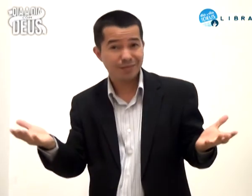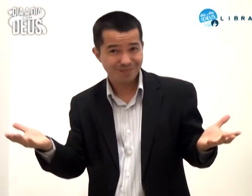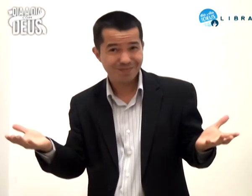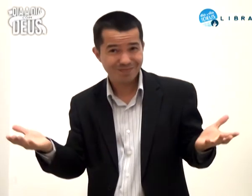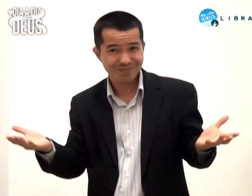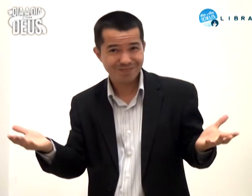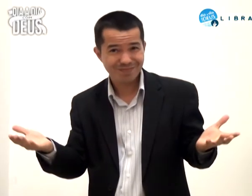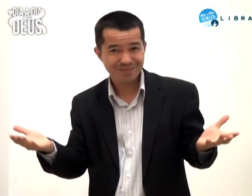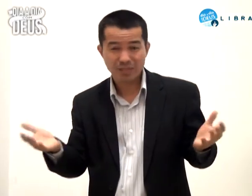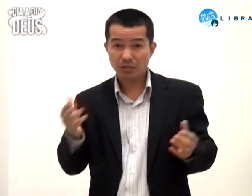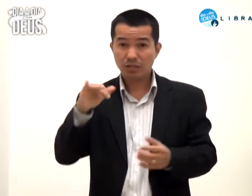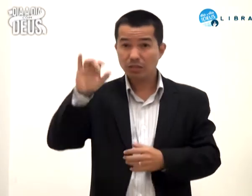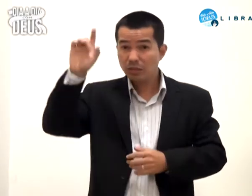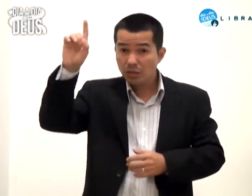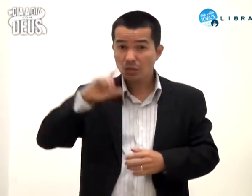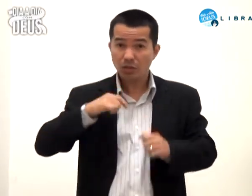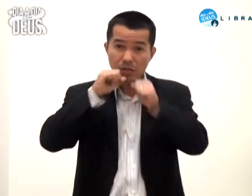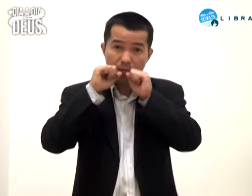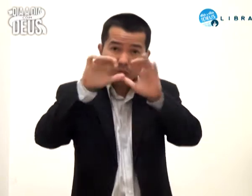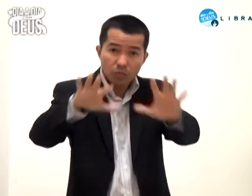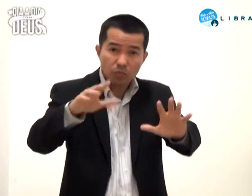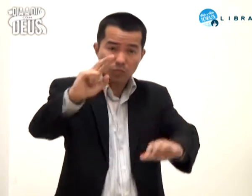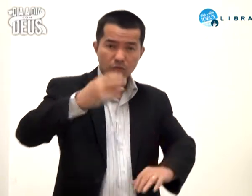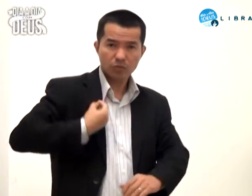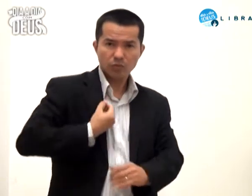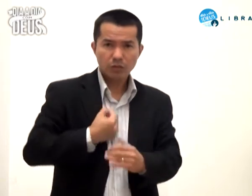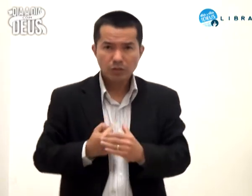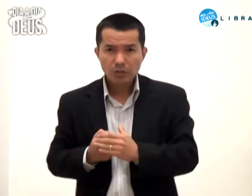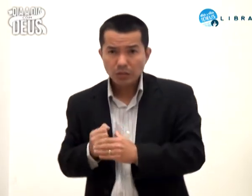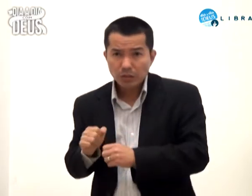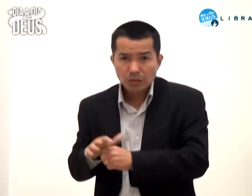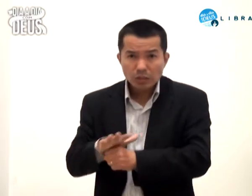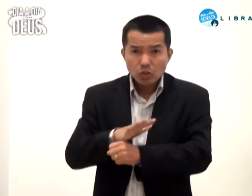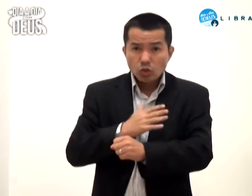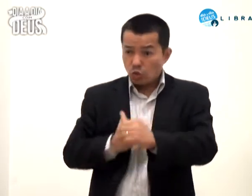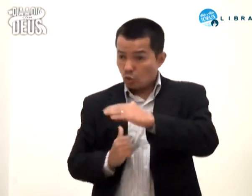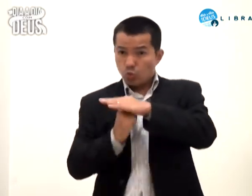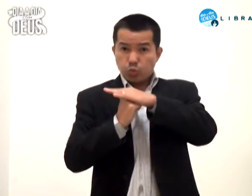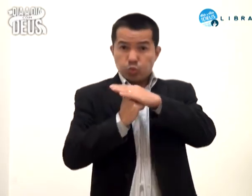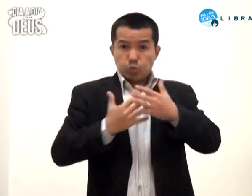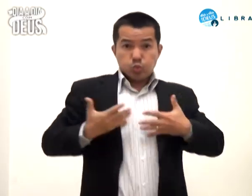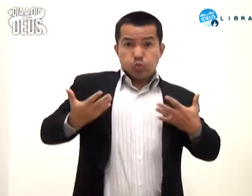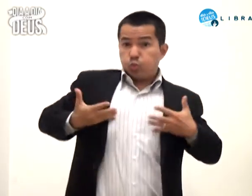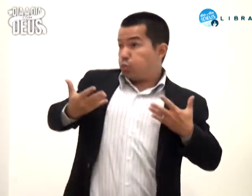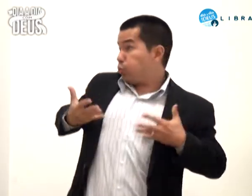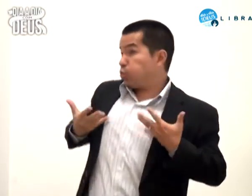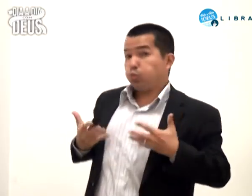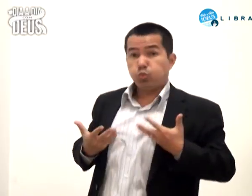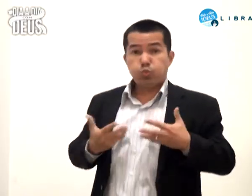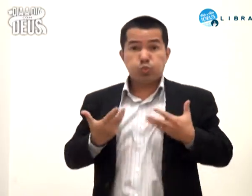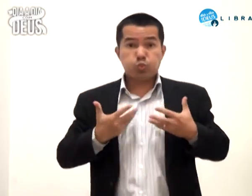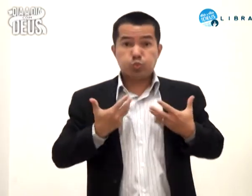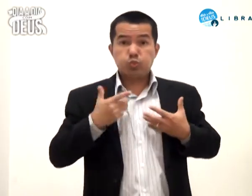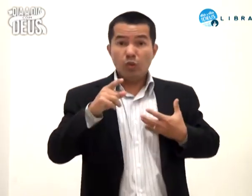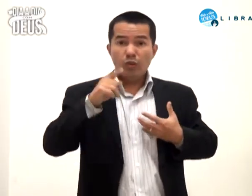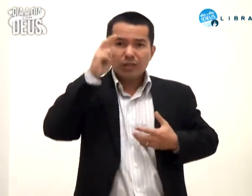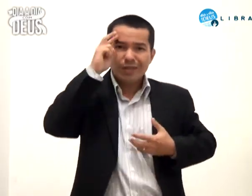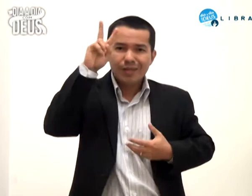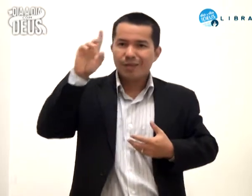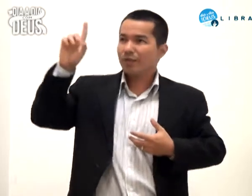ter prazer de adorá-lo também com os seus bens. É isso que a Bíblia está ensinando. E você vai fazer